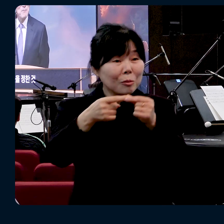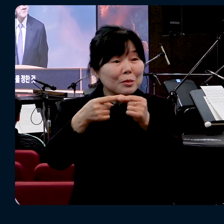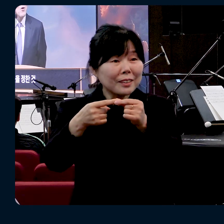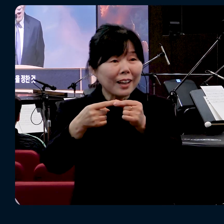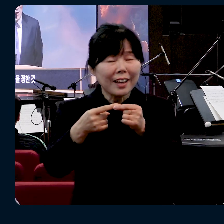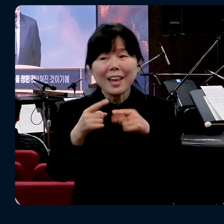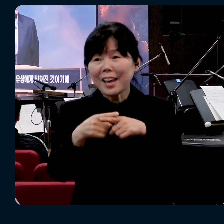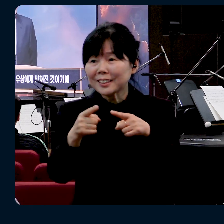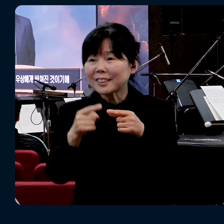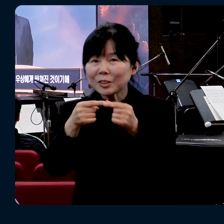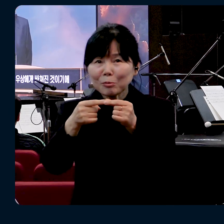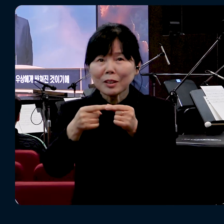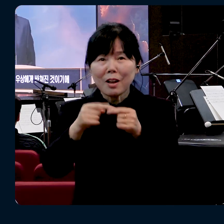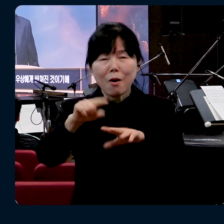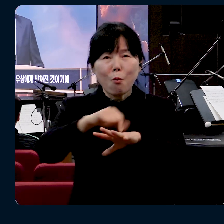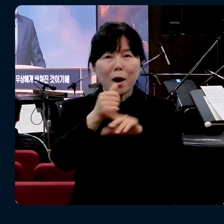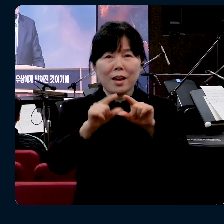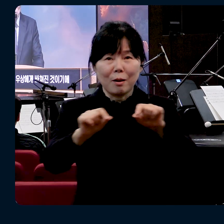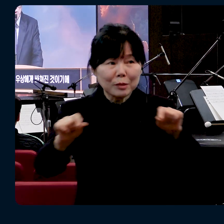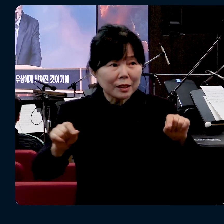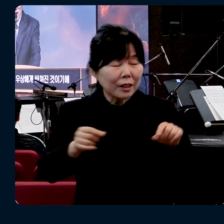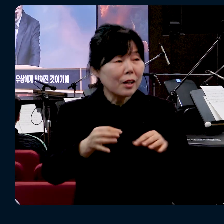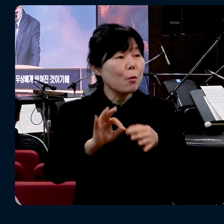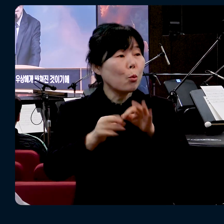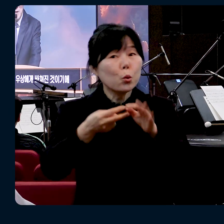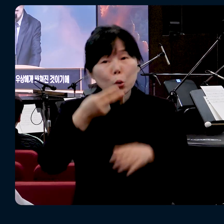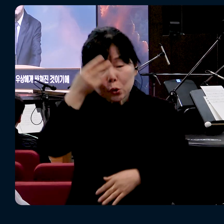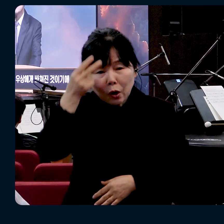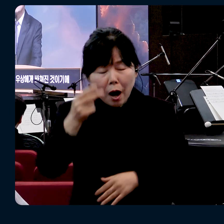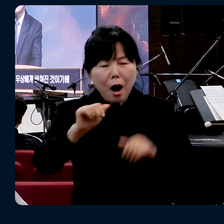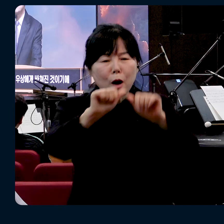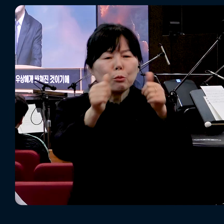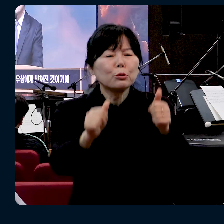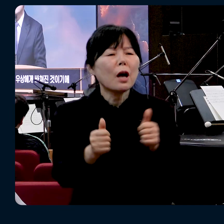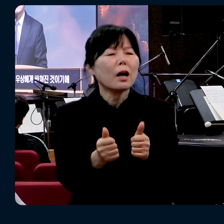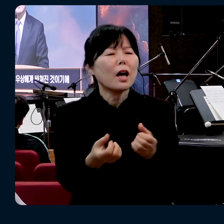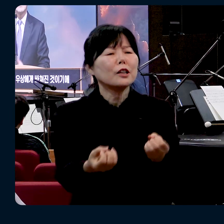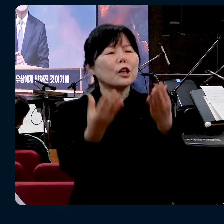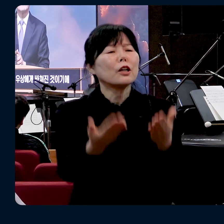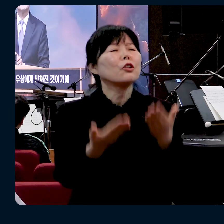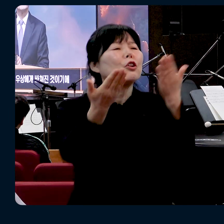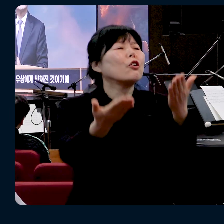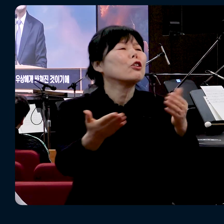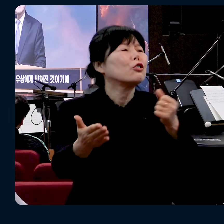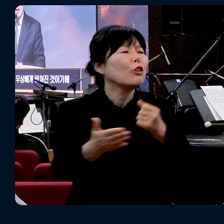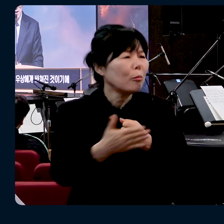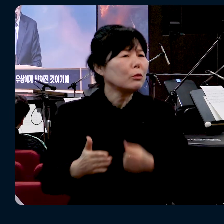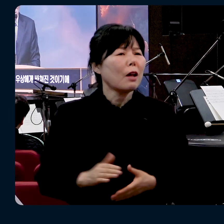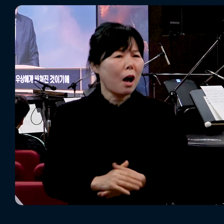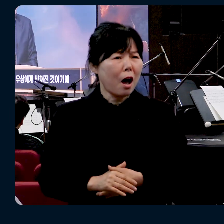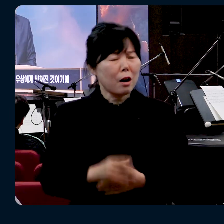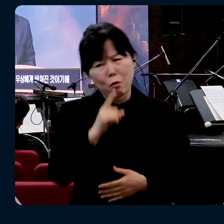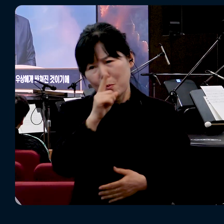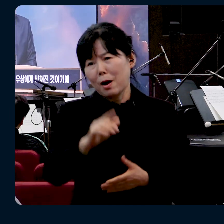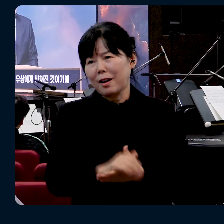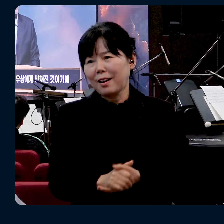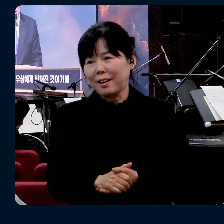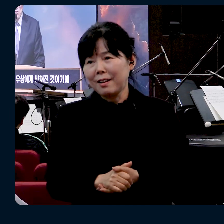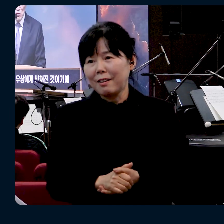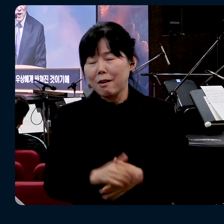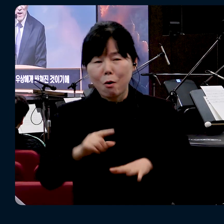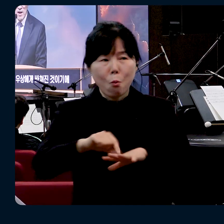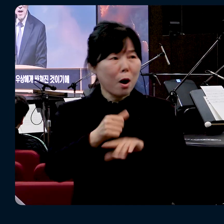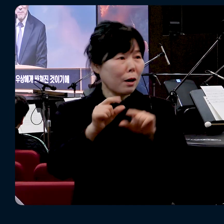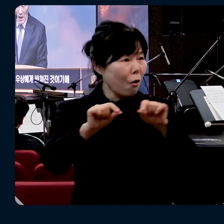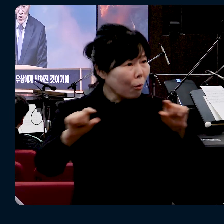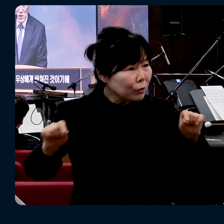하나가 뭐냐? 왕의 음식과 포도주가 우상에게 바쳐진 것이기 때문에 그렇다. 왕의 음식과